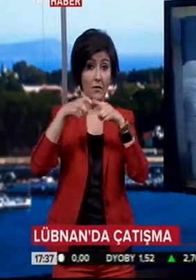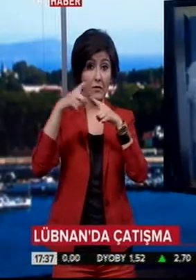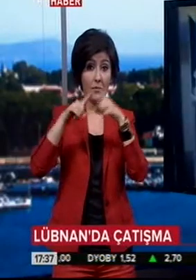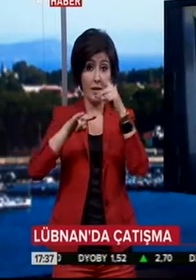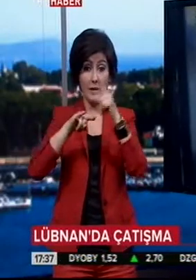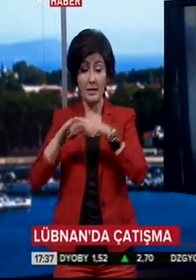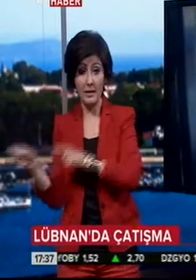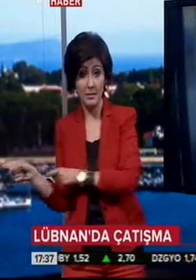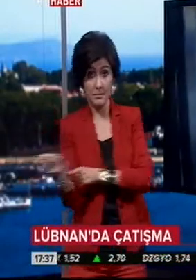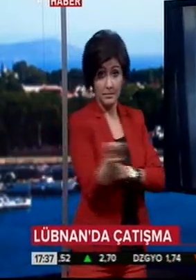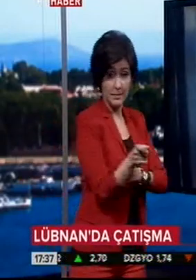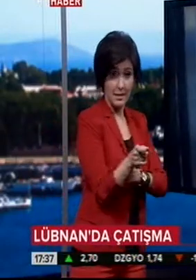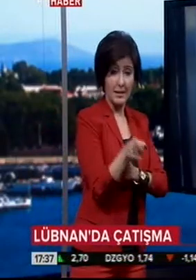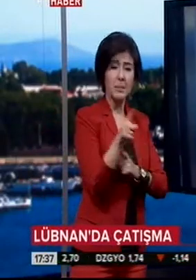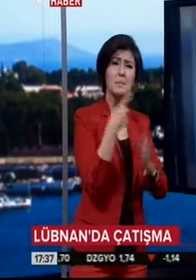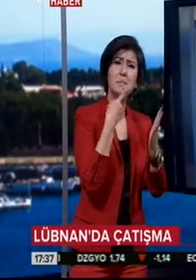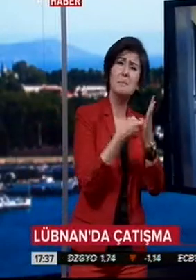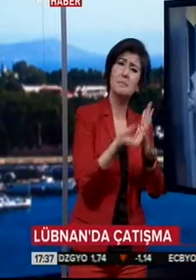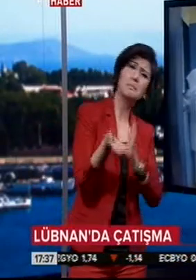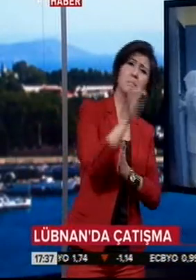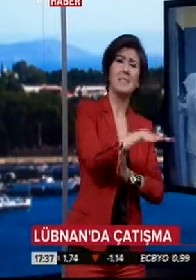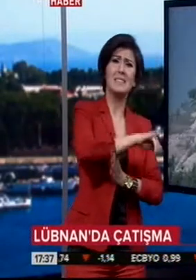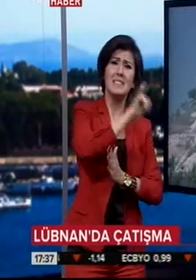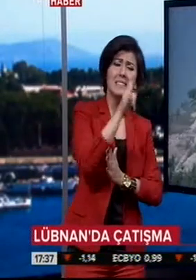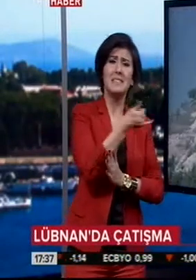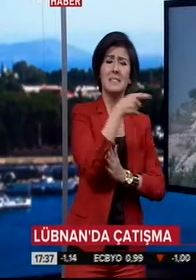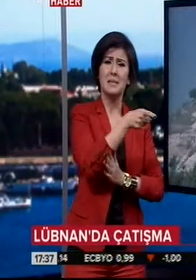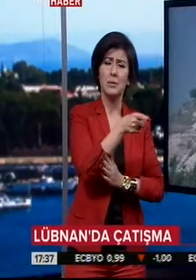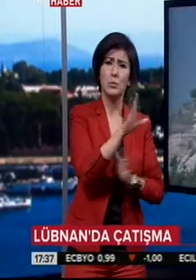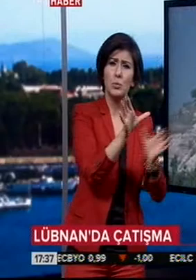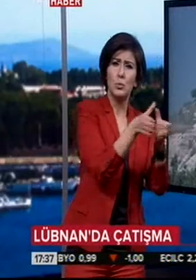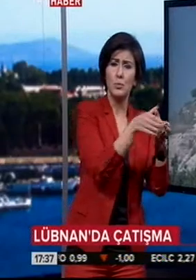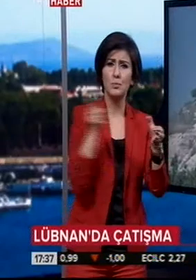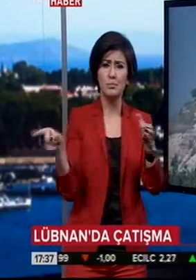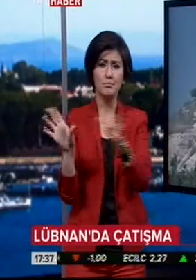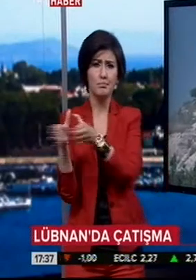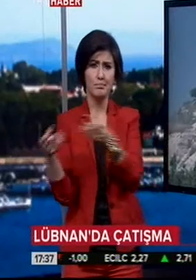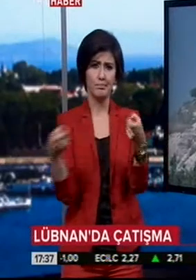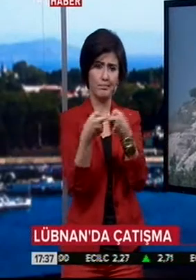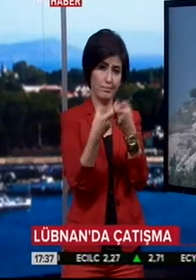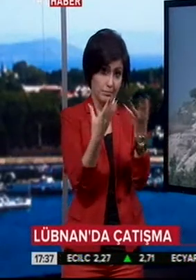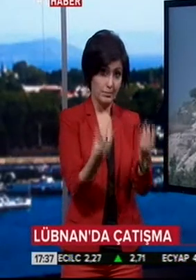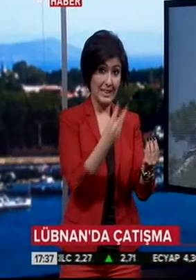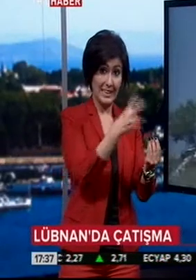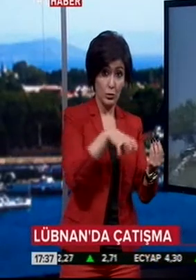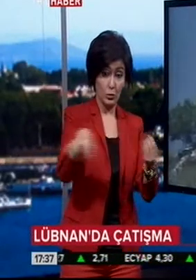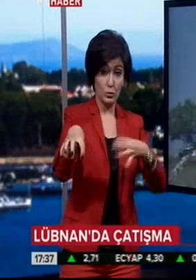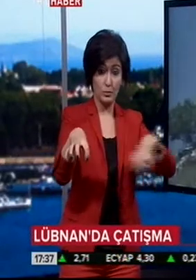militanlarıyla Ensarullah isimli radikal bir gruba mensup militanlar arasında yaşandı. İki grubun bir